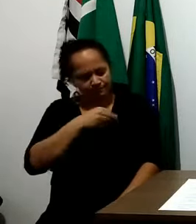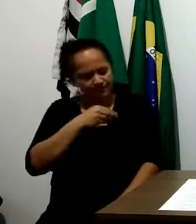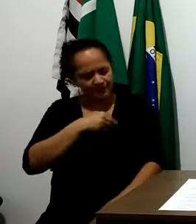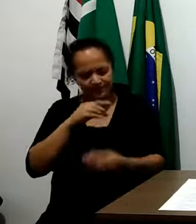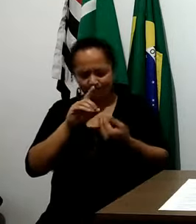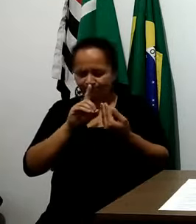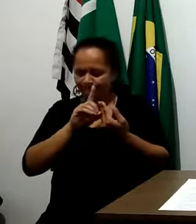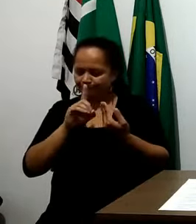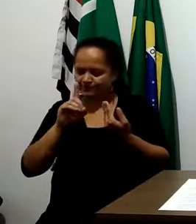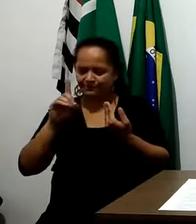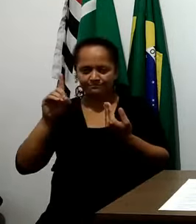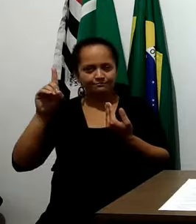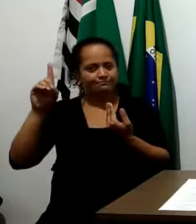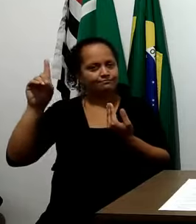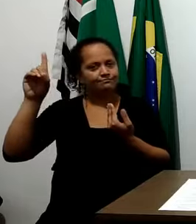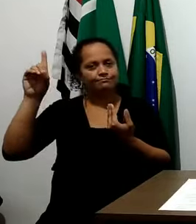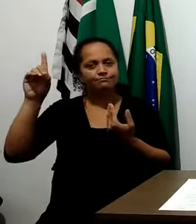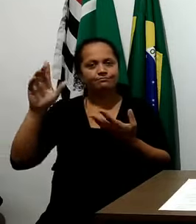vos ouça.